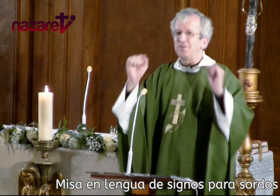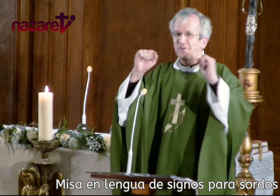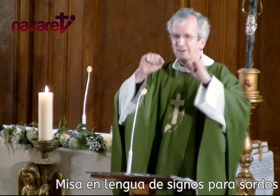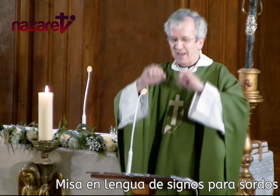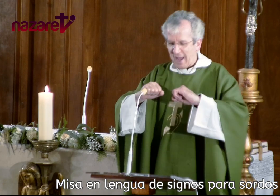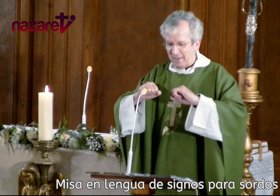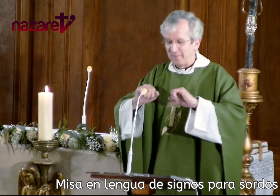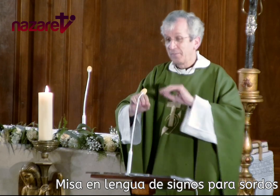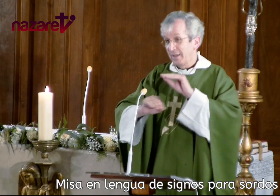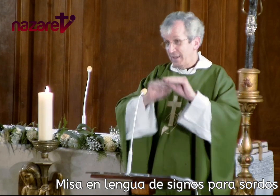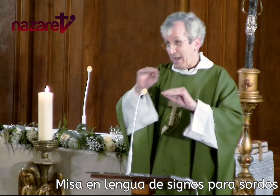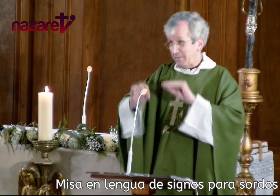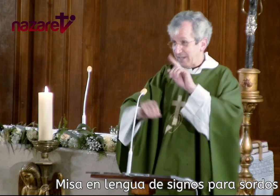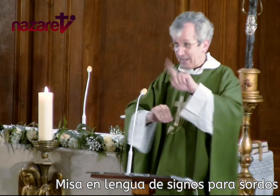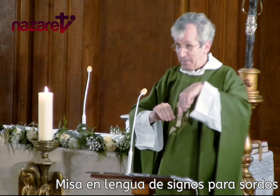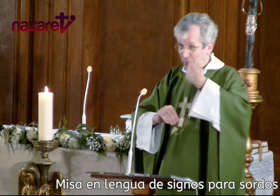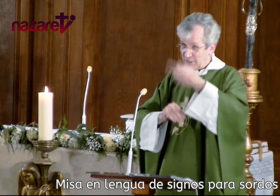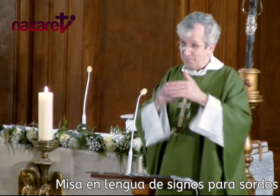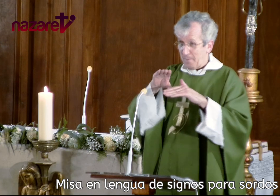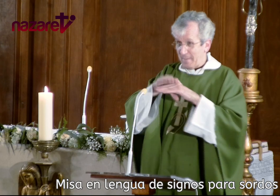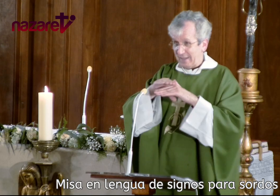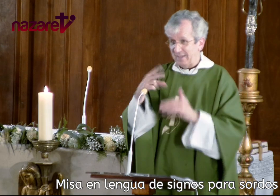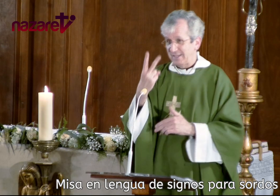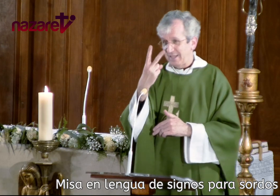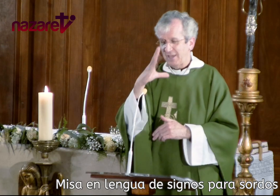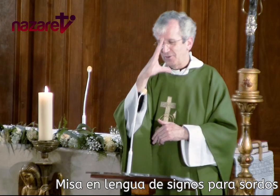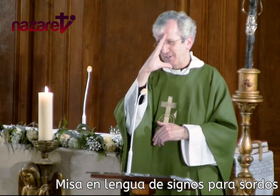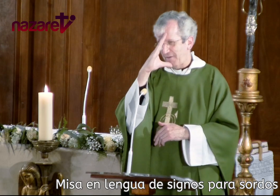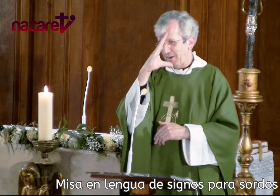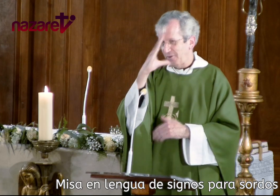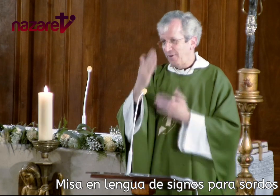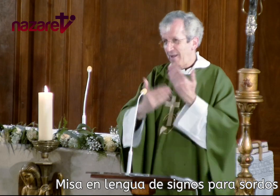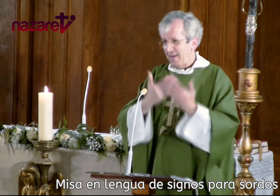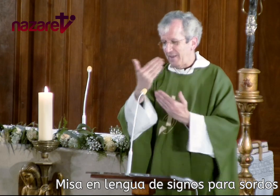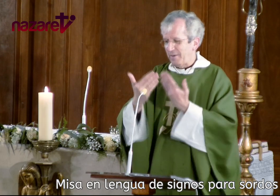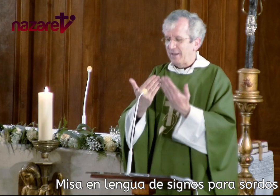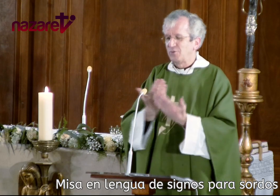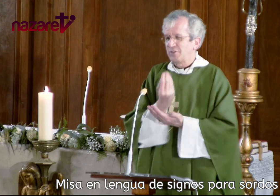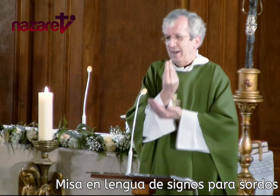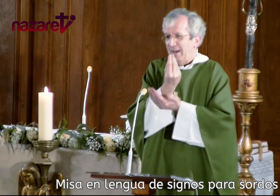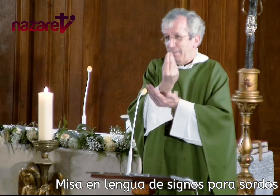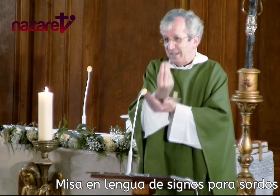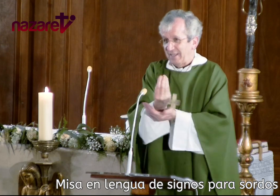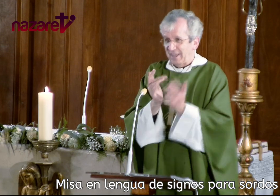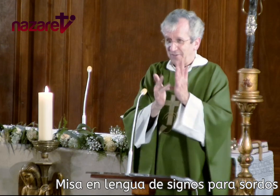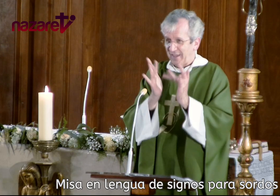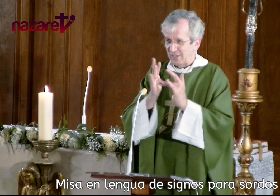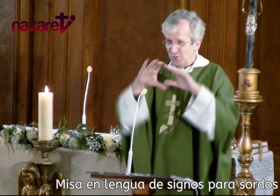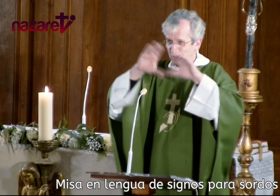amén avisar que el próximo martes día 2 de febrero celebraremos la presentación de jesús en